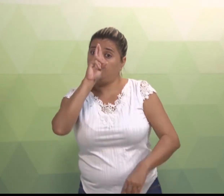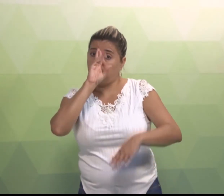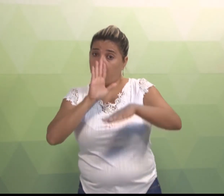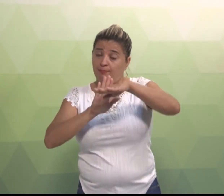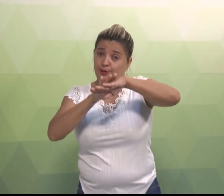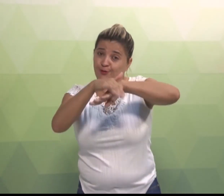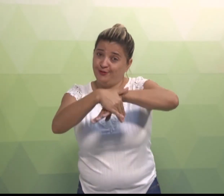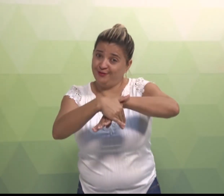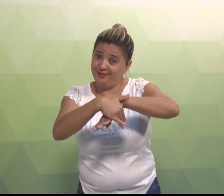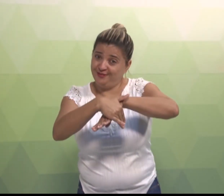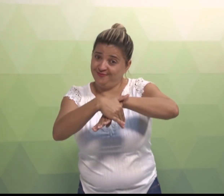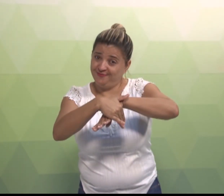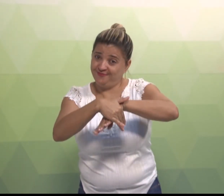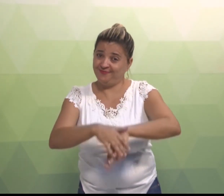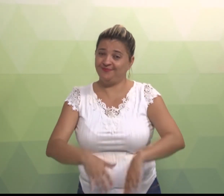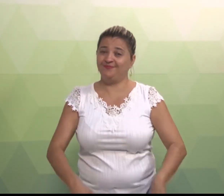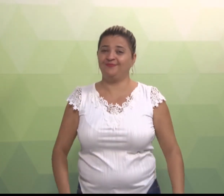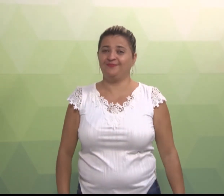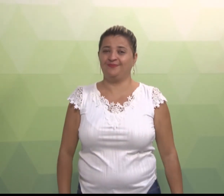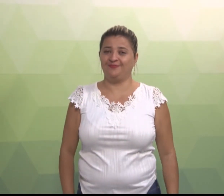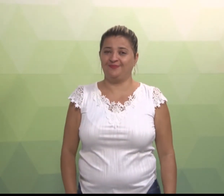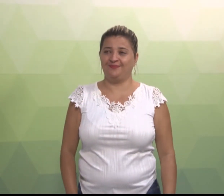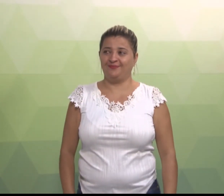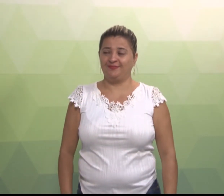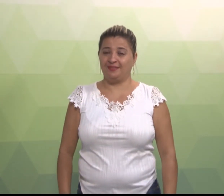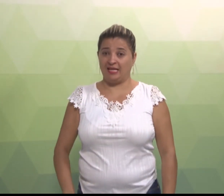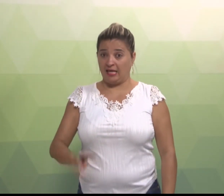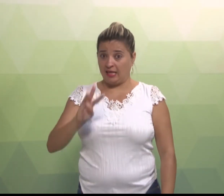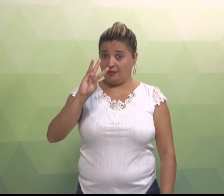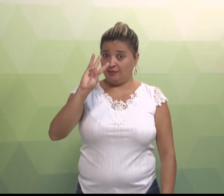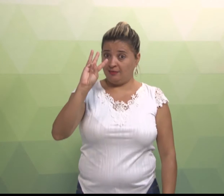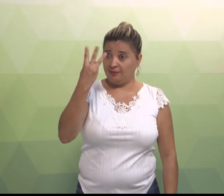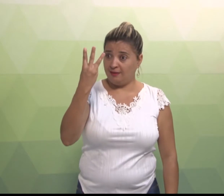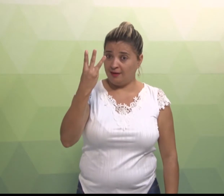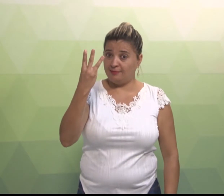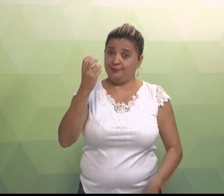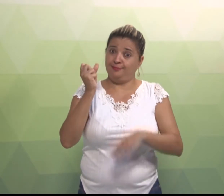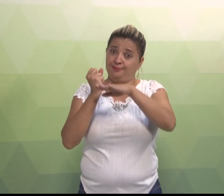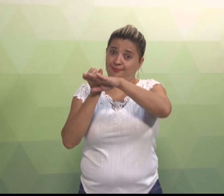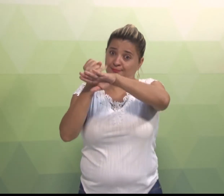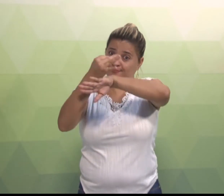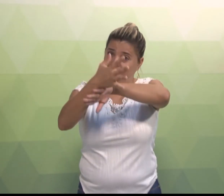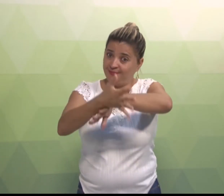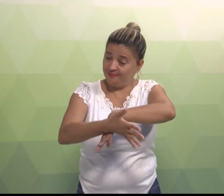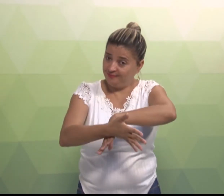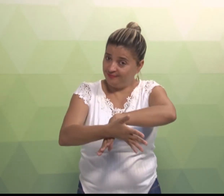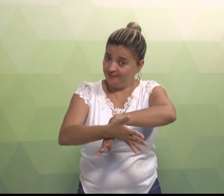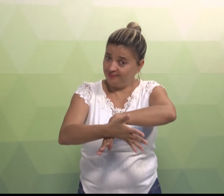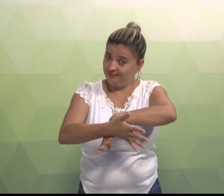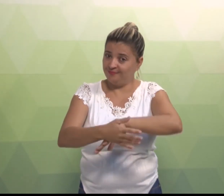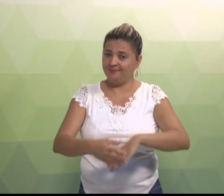Posso utilizar também meia-noite, utilizando o sinal dessa forma. 3 da madrugada.